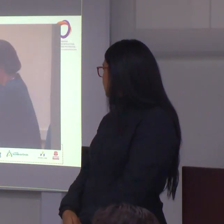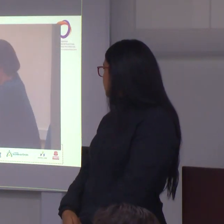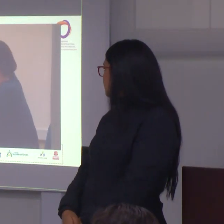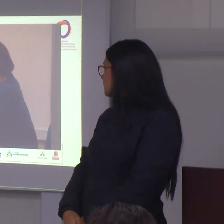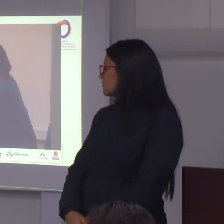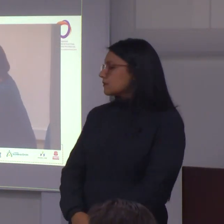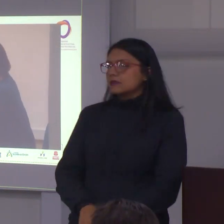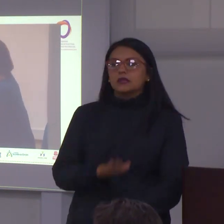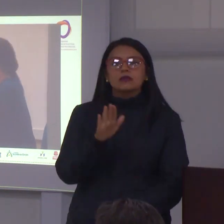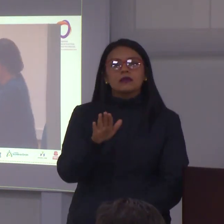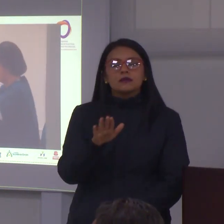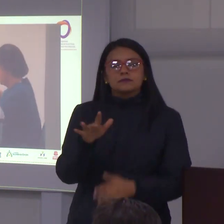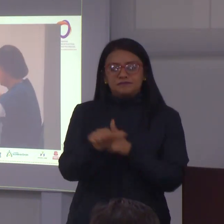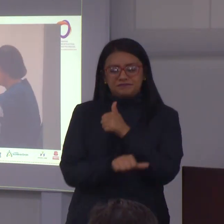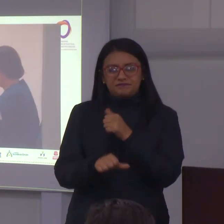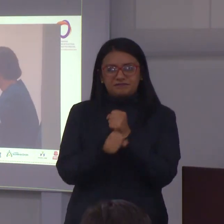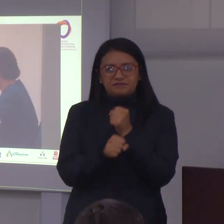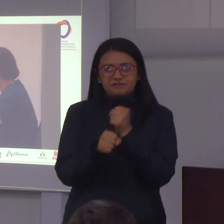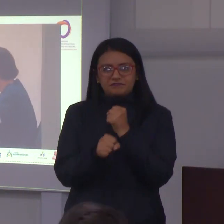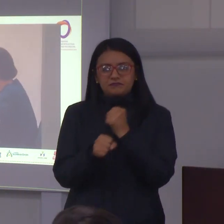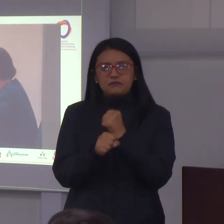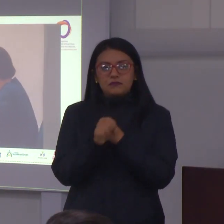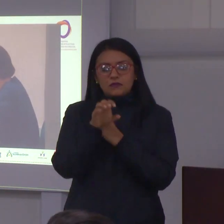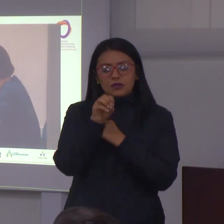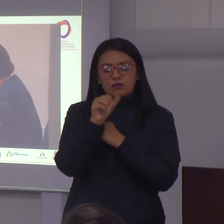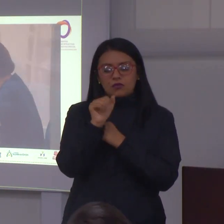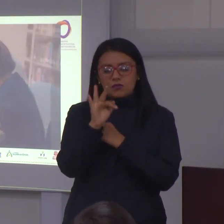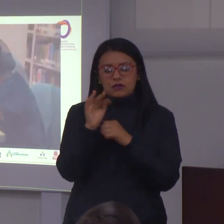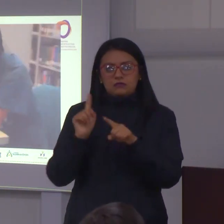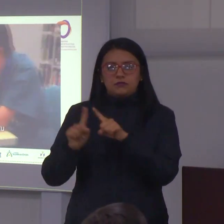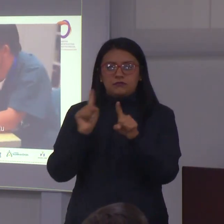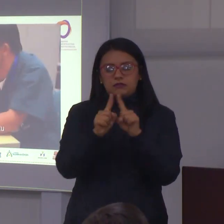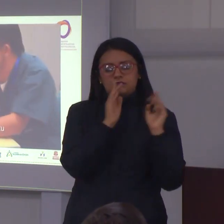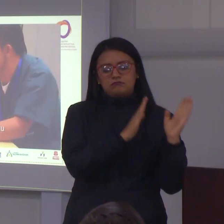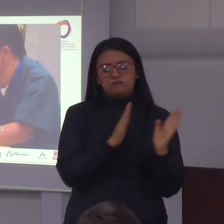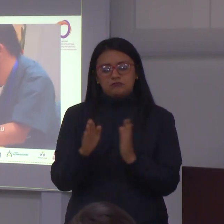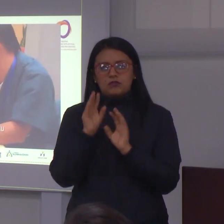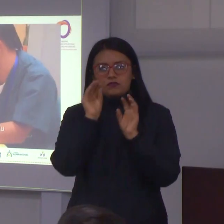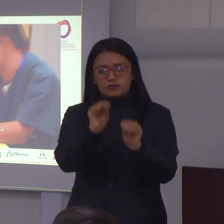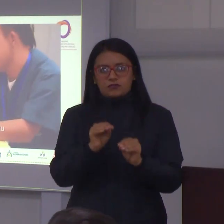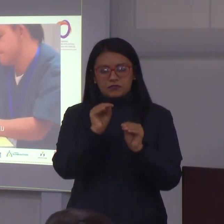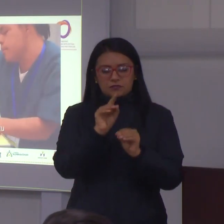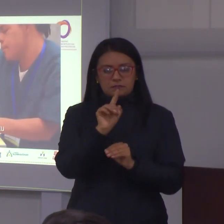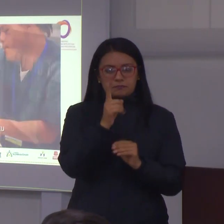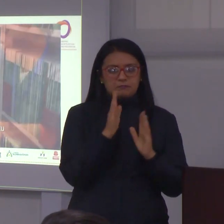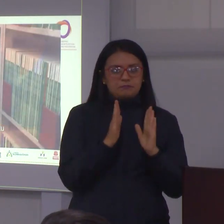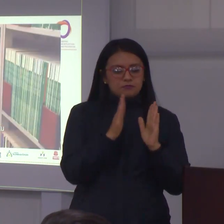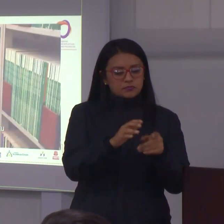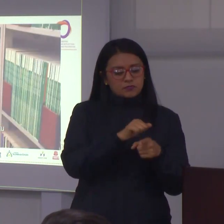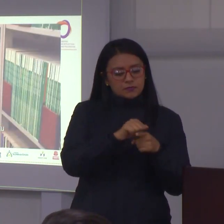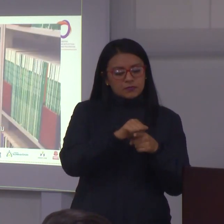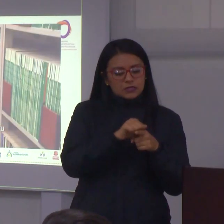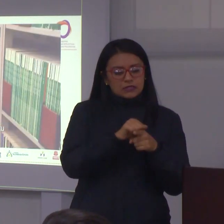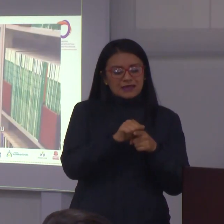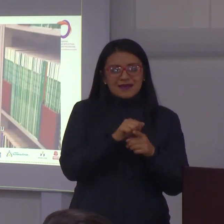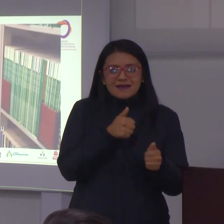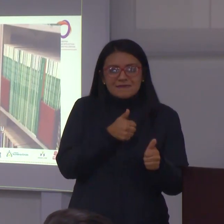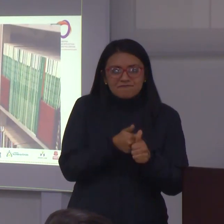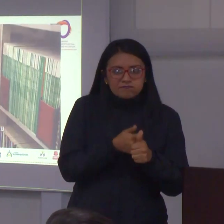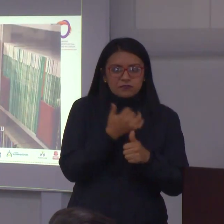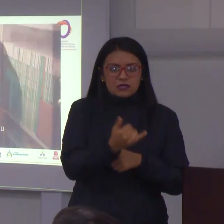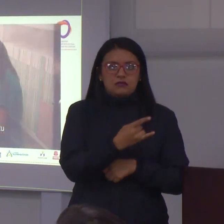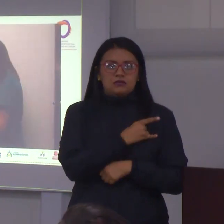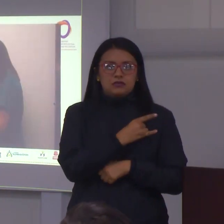En el área de empleo del programa OAN se desarrollan diferentes fases de formación. El primero con prácticas in situ en la